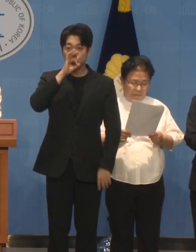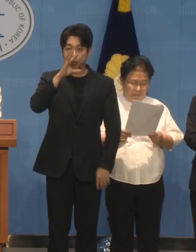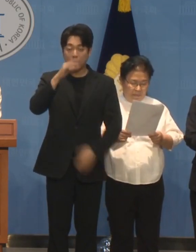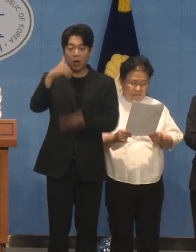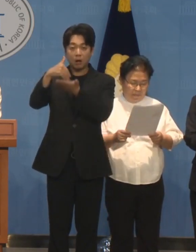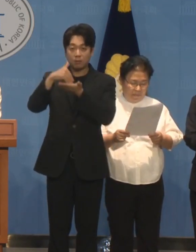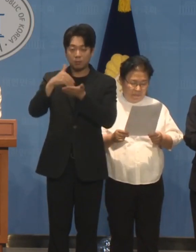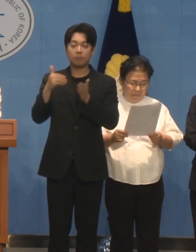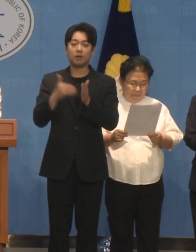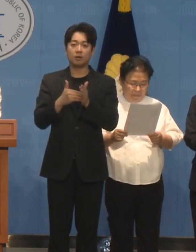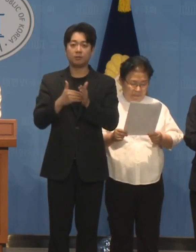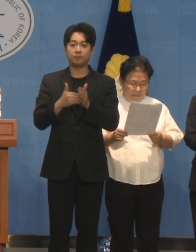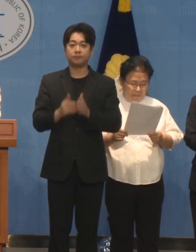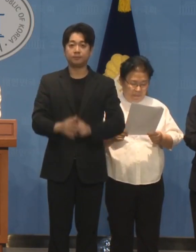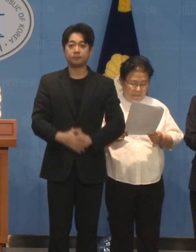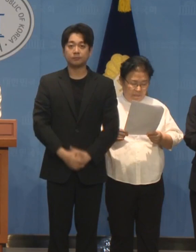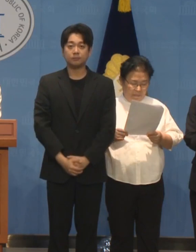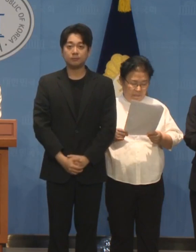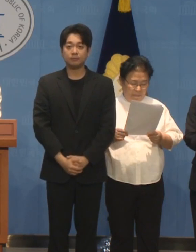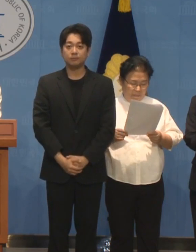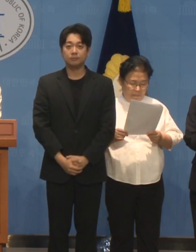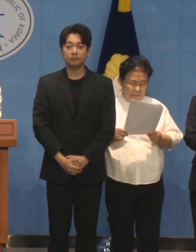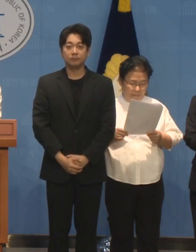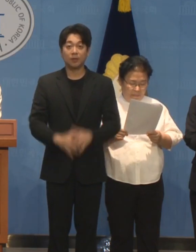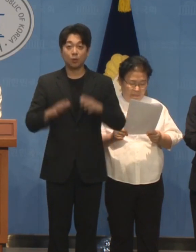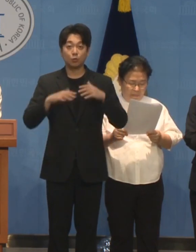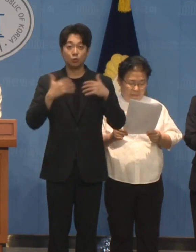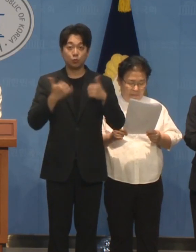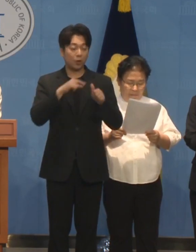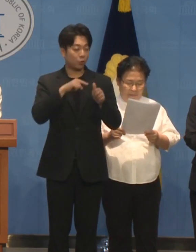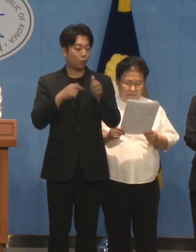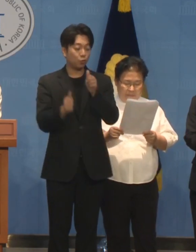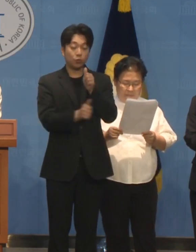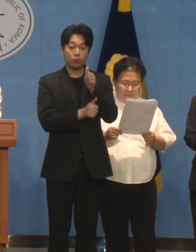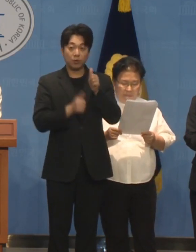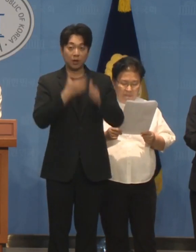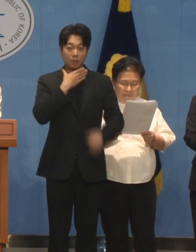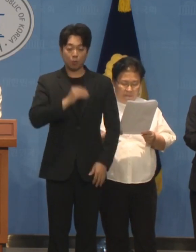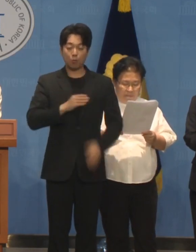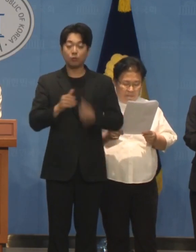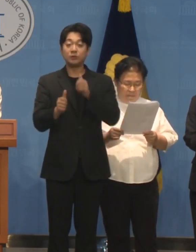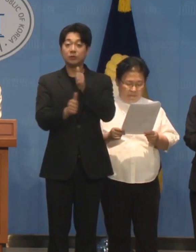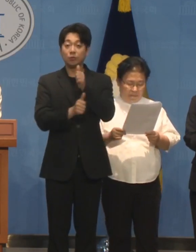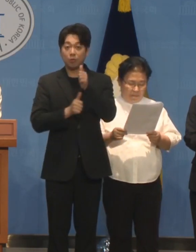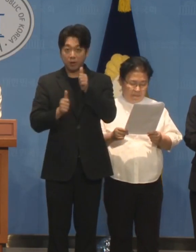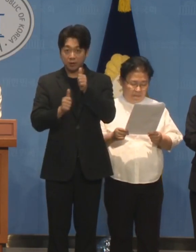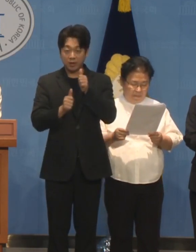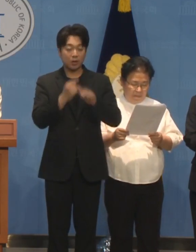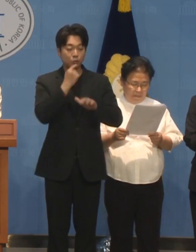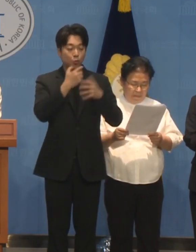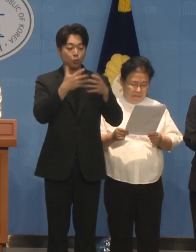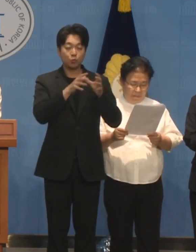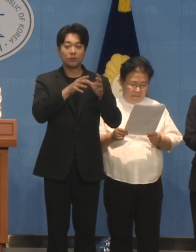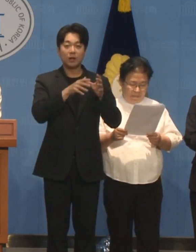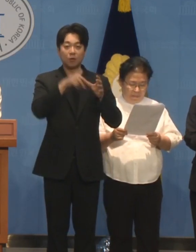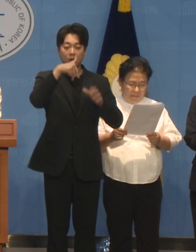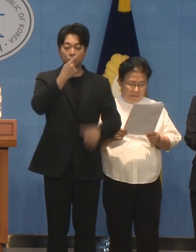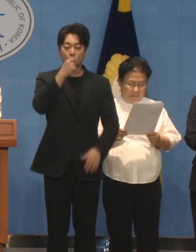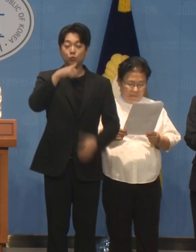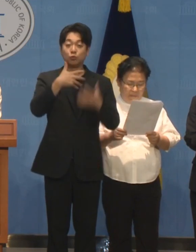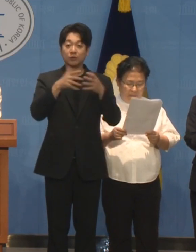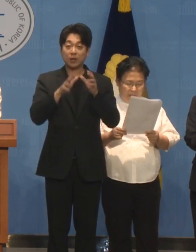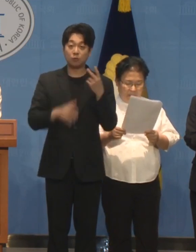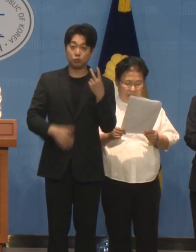없다며 거부했습니다. 이에 국회 교육위원회와 보건복지위원회 더불어민주당과 조국혁신당 소속